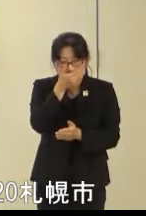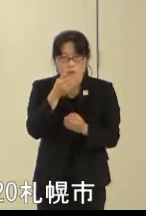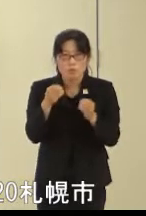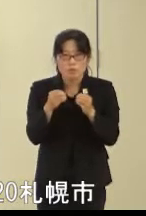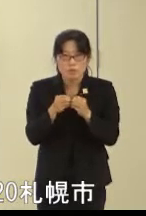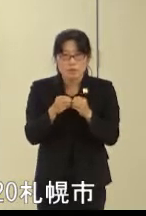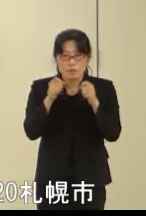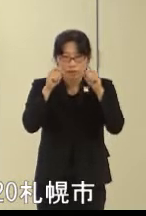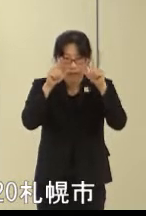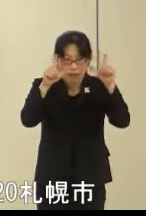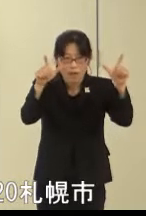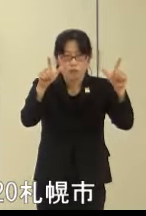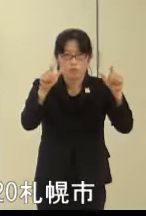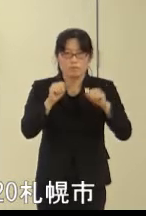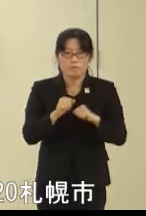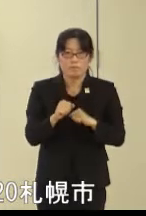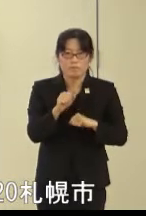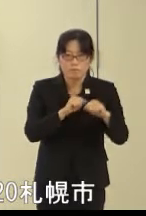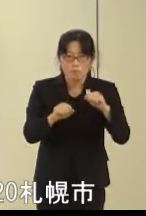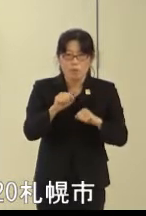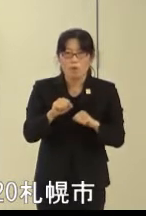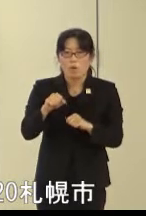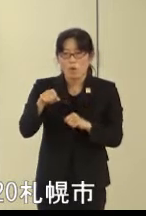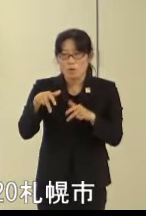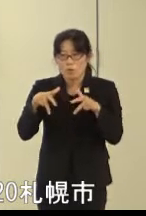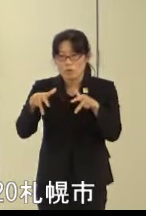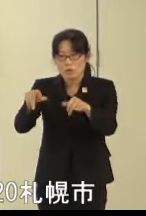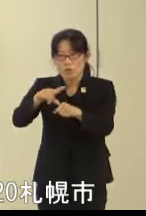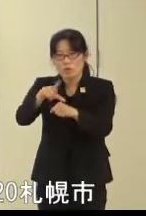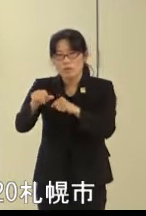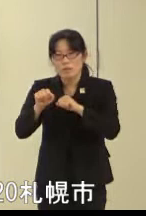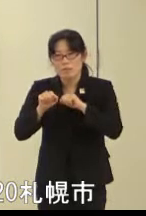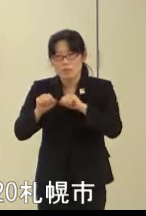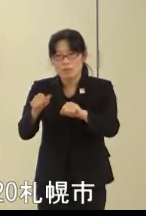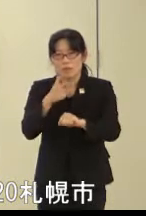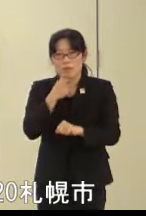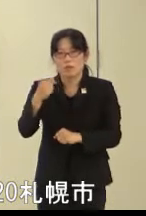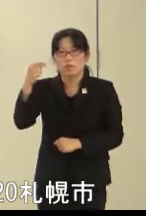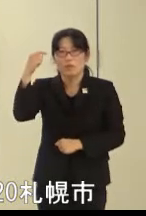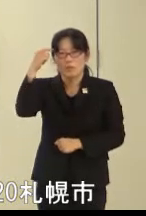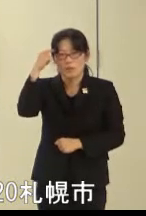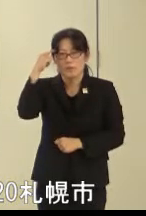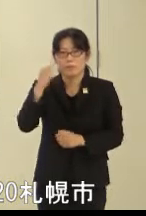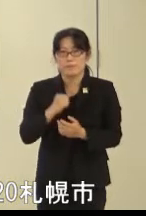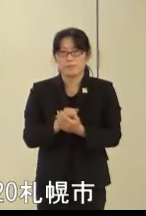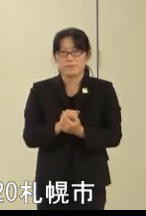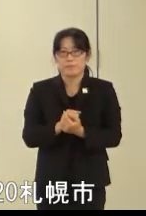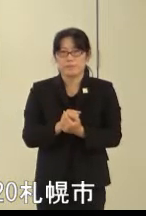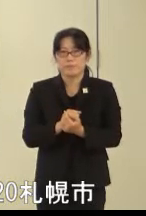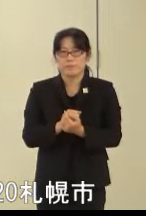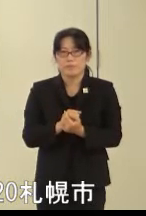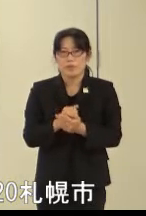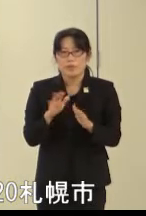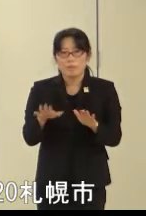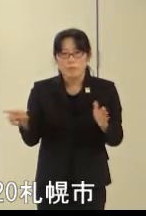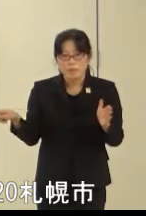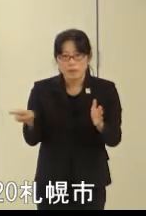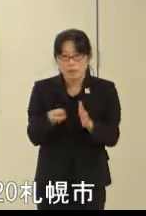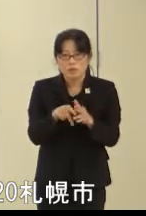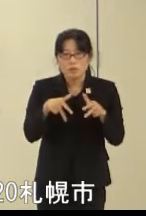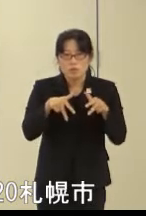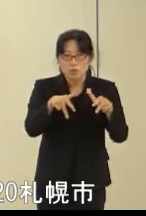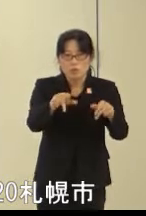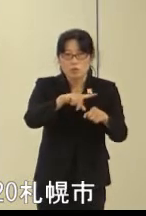啓発すすきの地区等でも行なっていきたいというふうに思いますそれからまあこれまですすきの観光協会を通じ